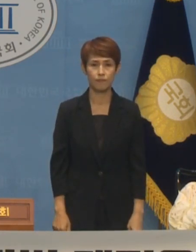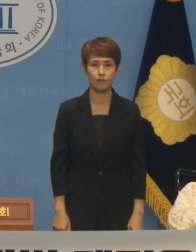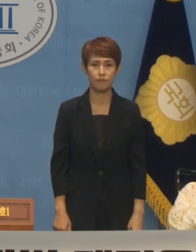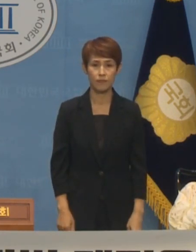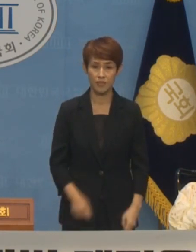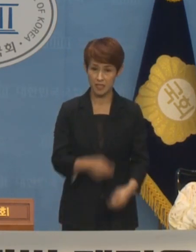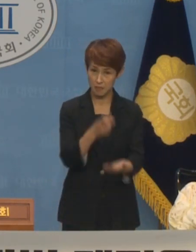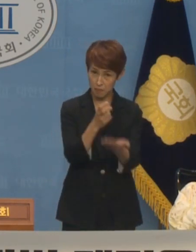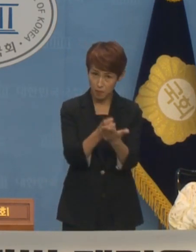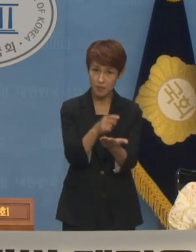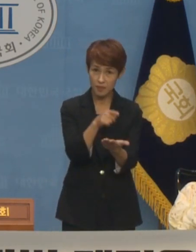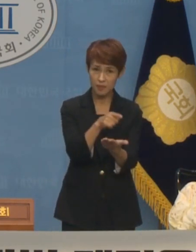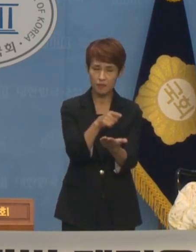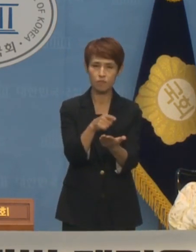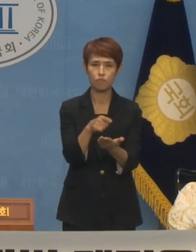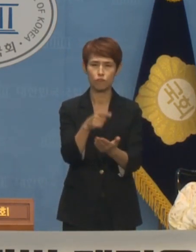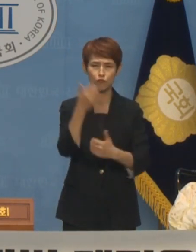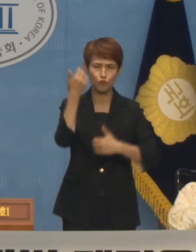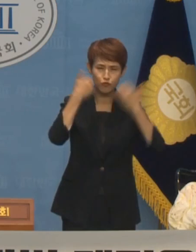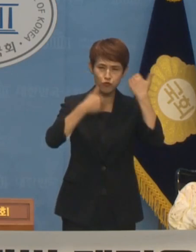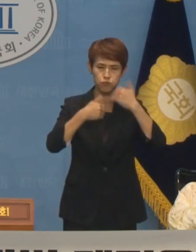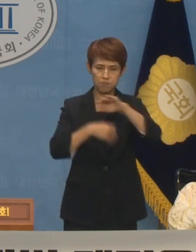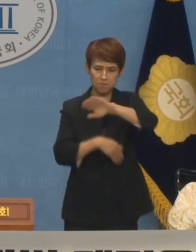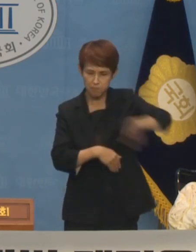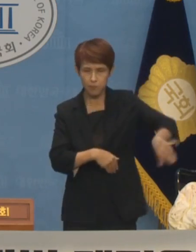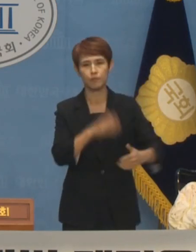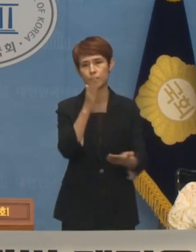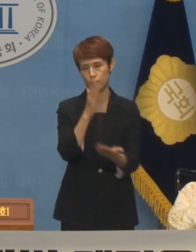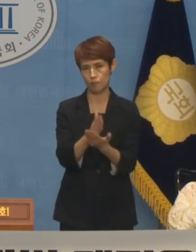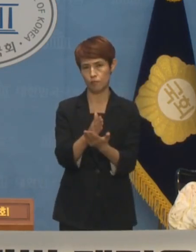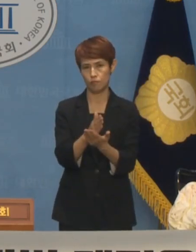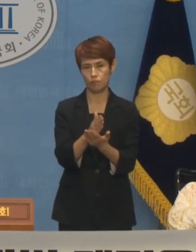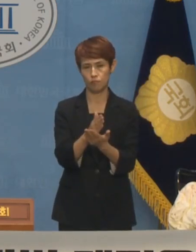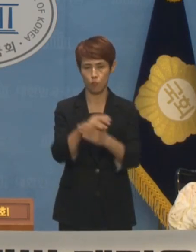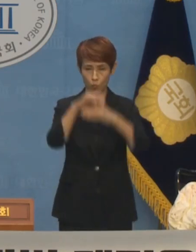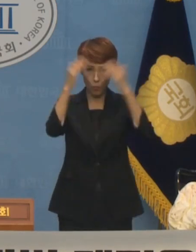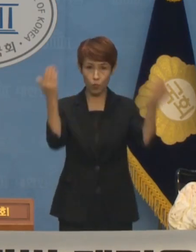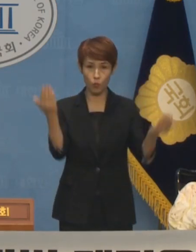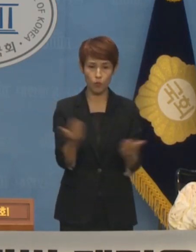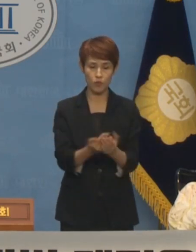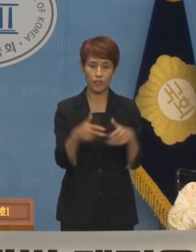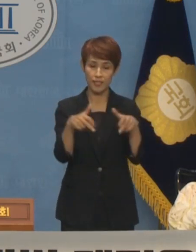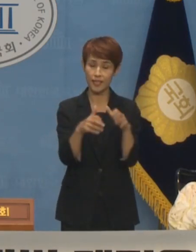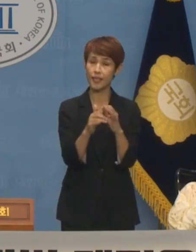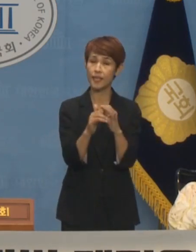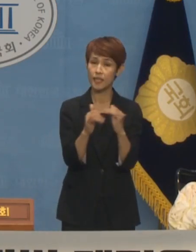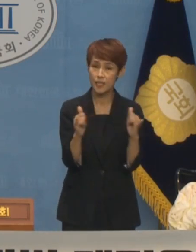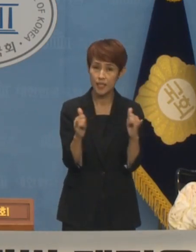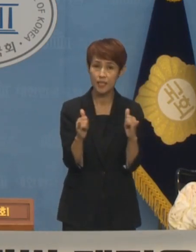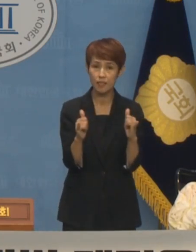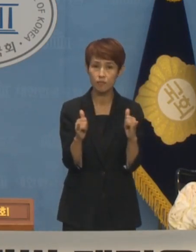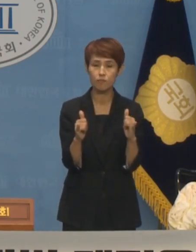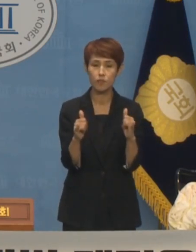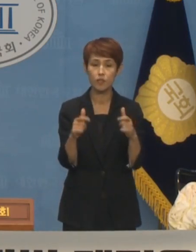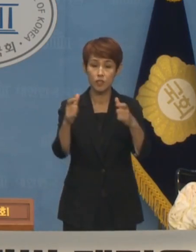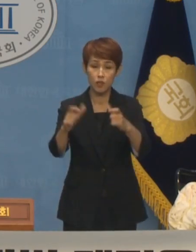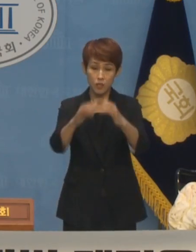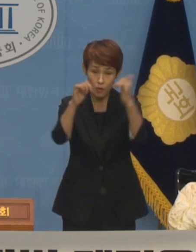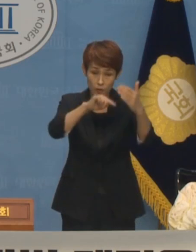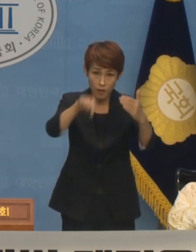장애인 권리 보장법은 누구도 배제하지 않아야 하며 모든 장애인들이 지역사회를